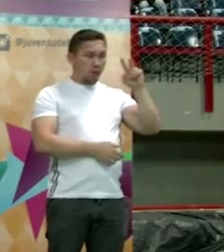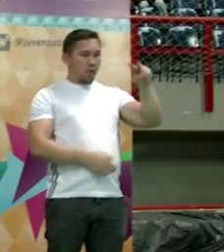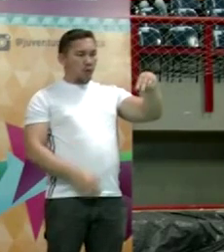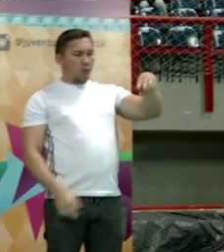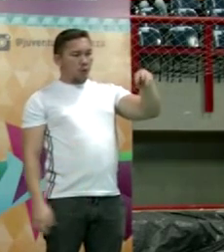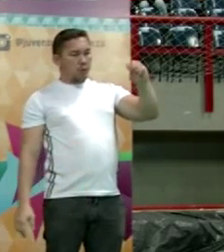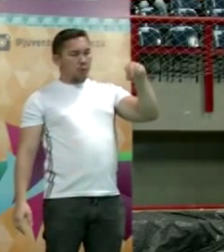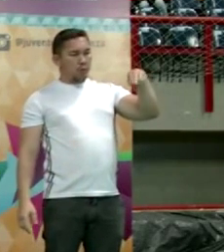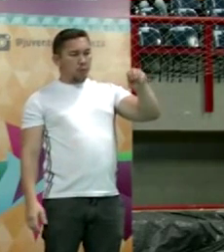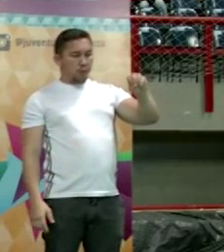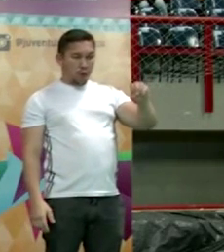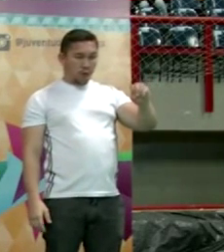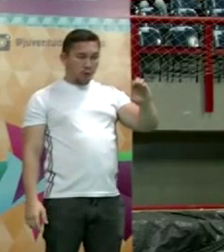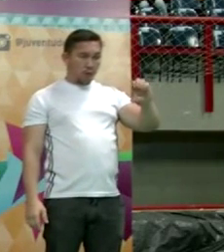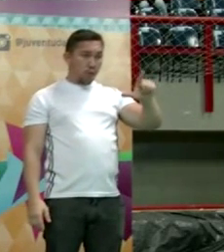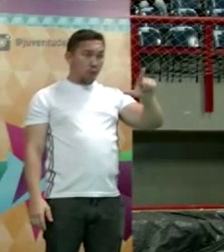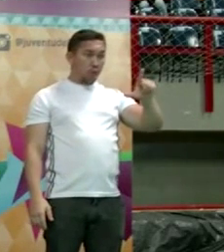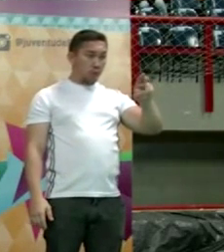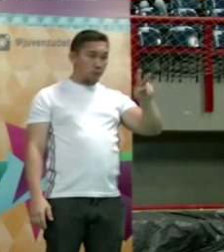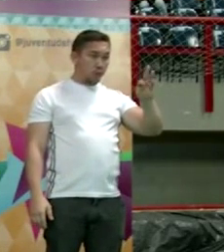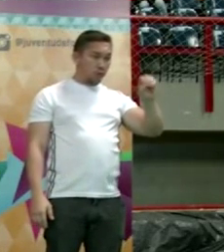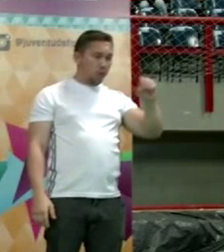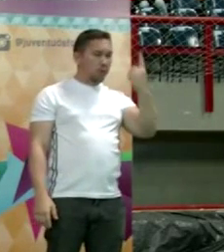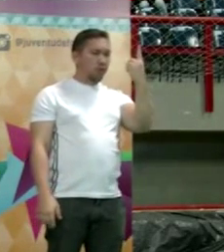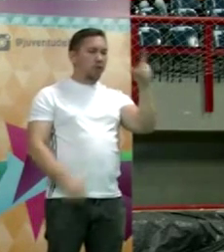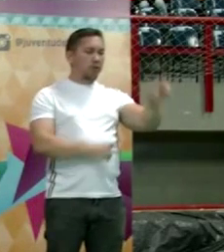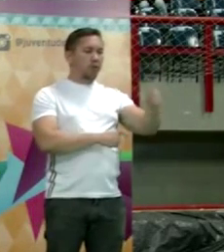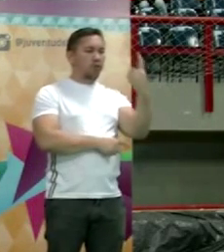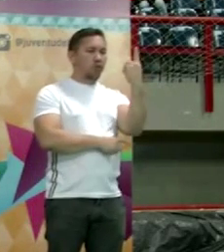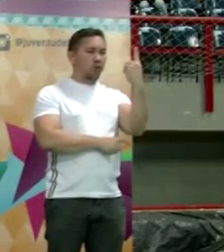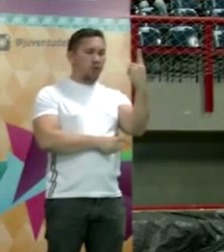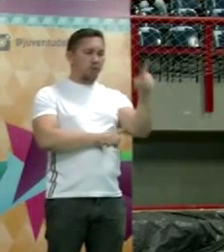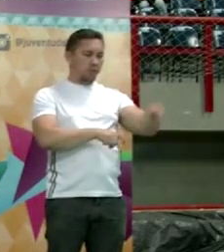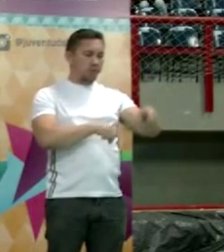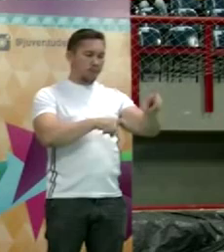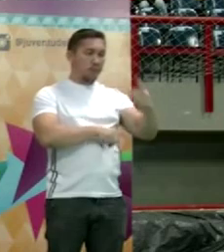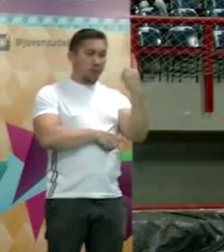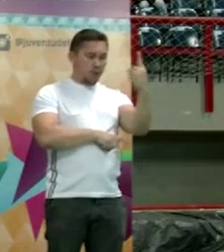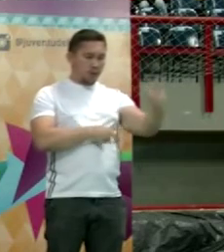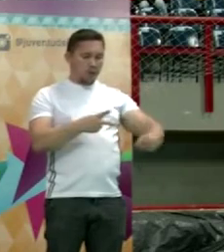monocultor, porque só planta um produto.